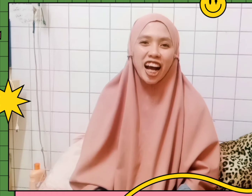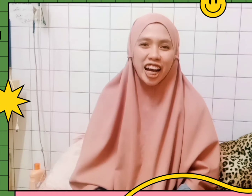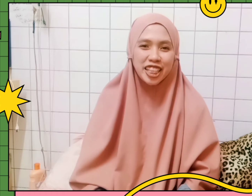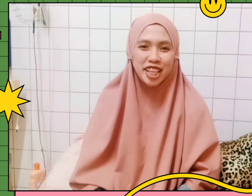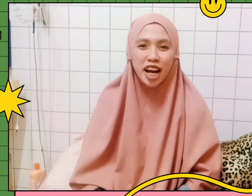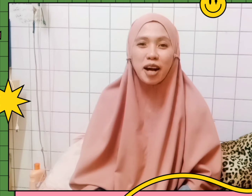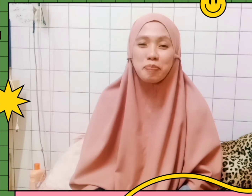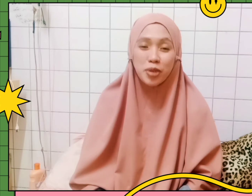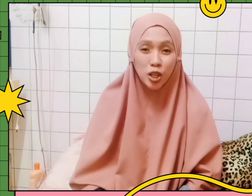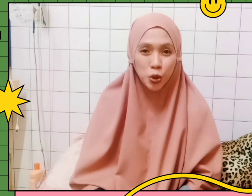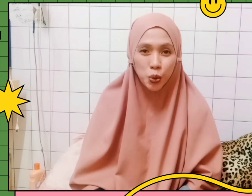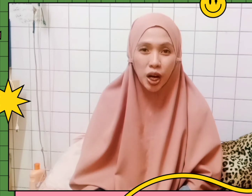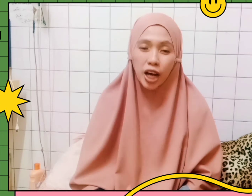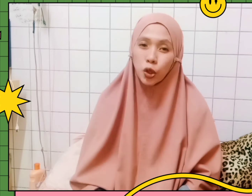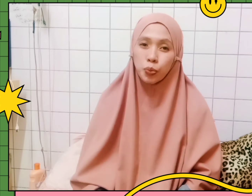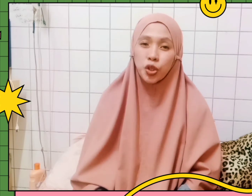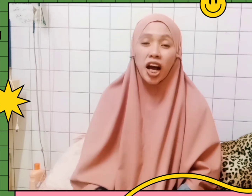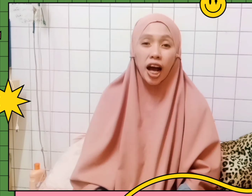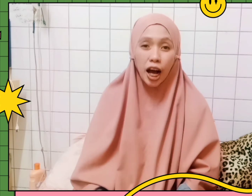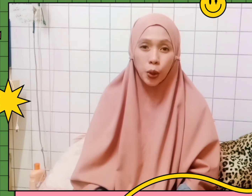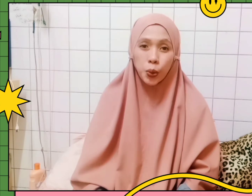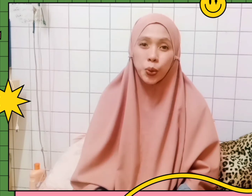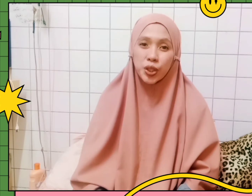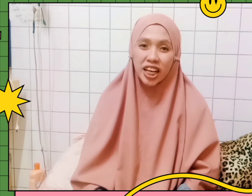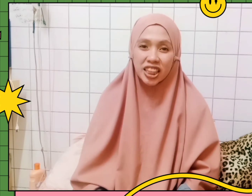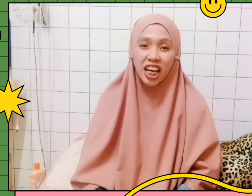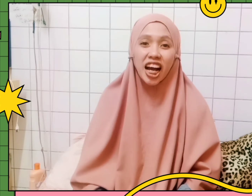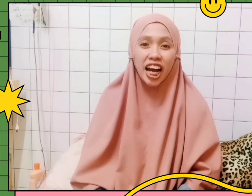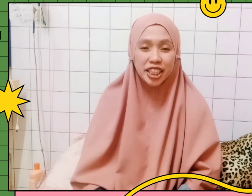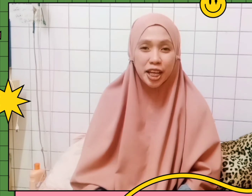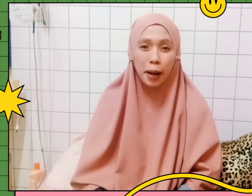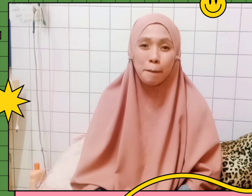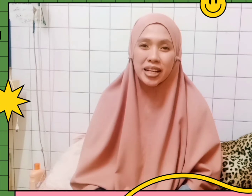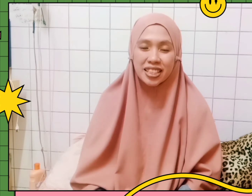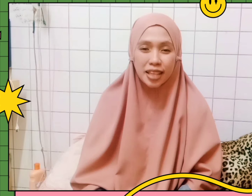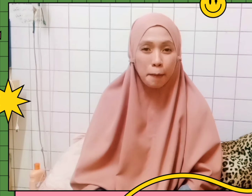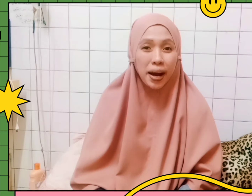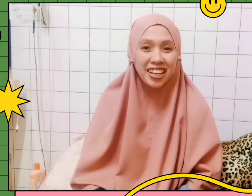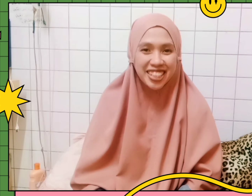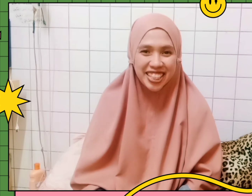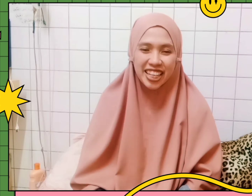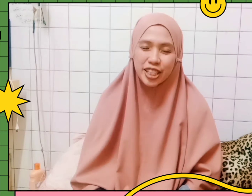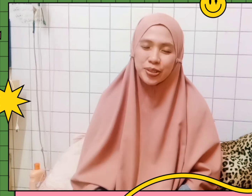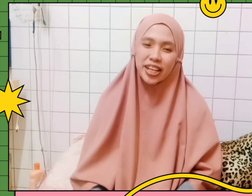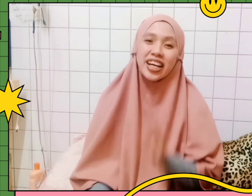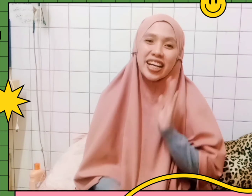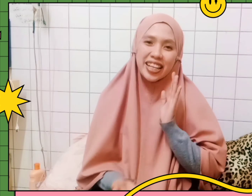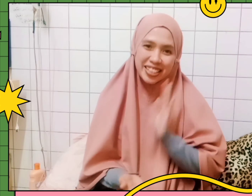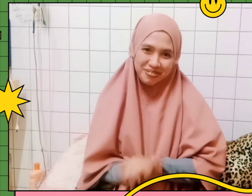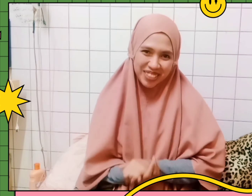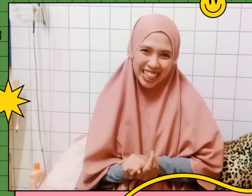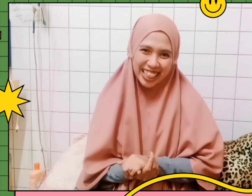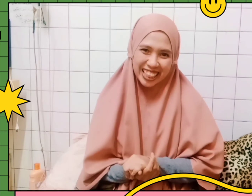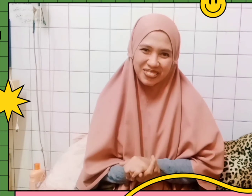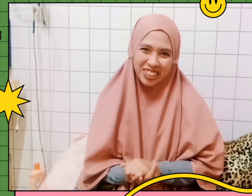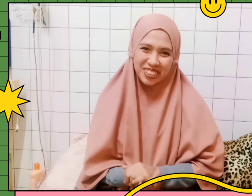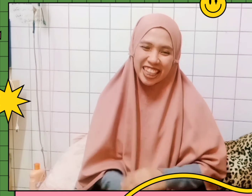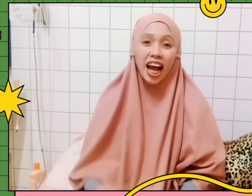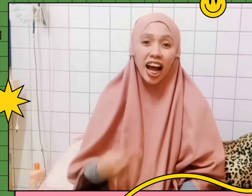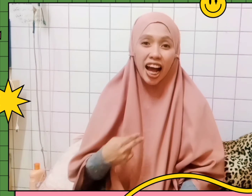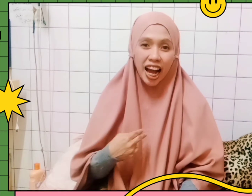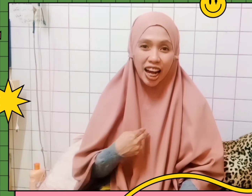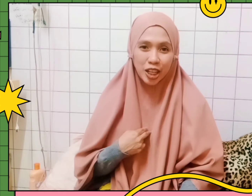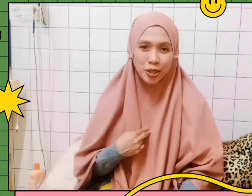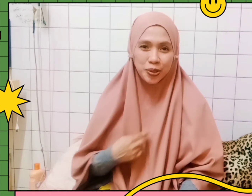datang hanya berdua ataupun aku datang hanya bersama dia gitu ya. Perhatikan ya teman-teman